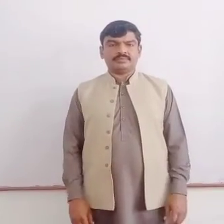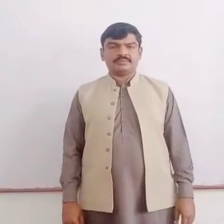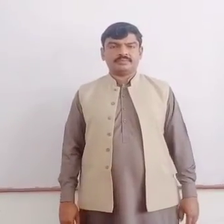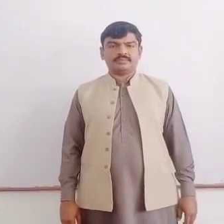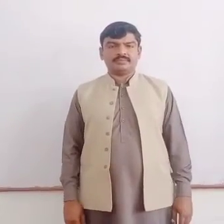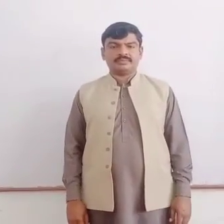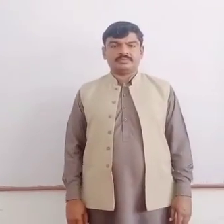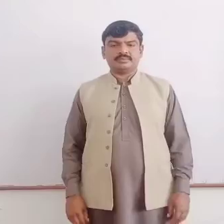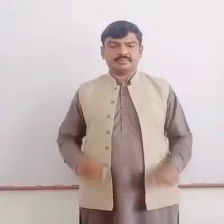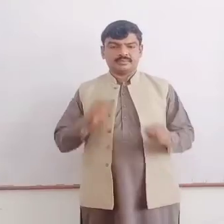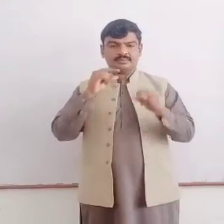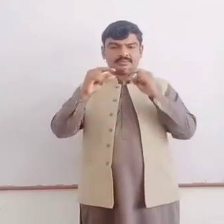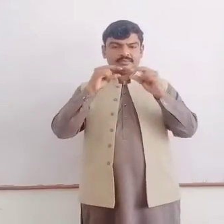लतीफ़ा,